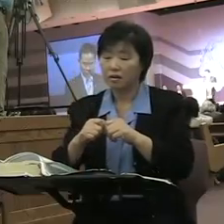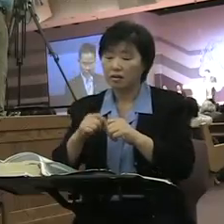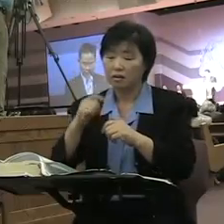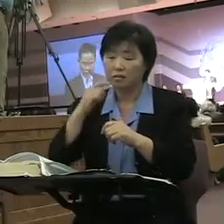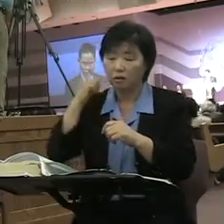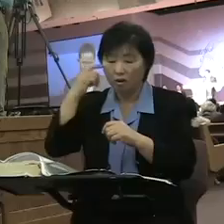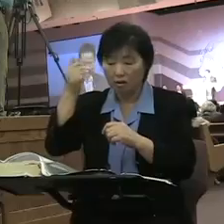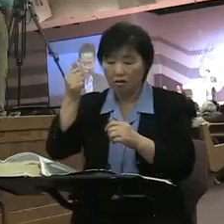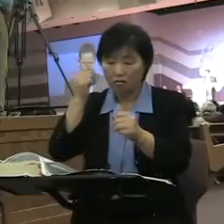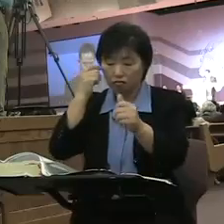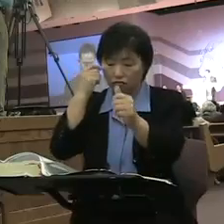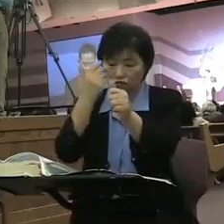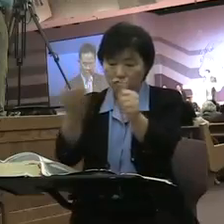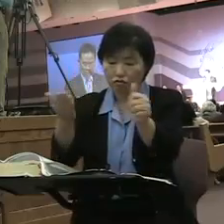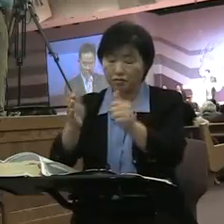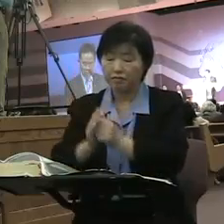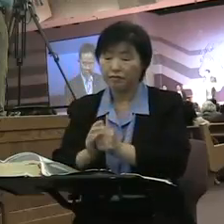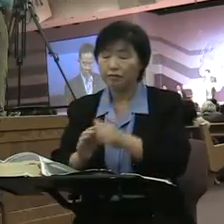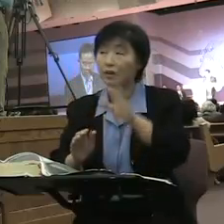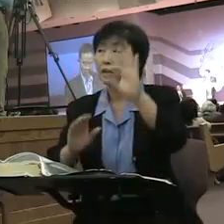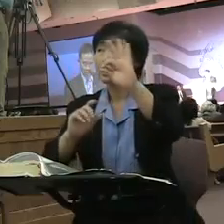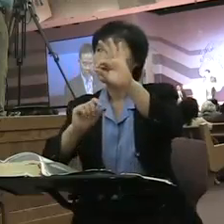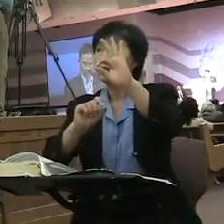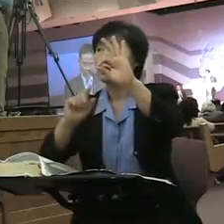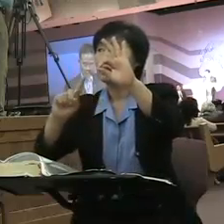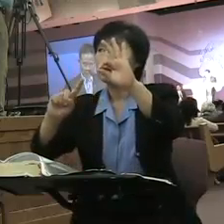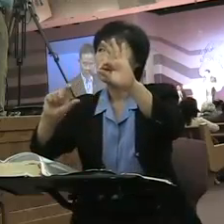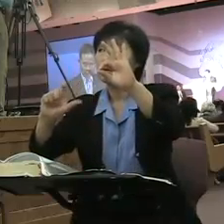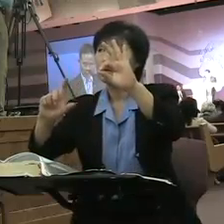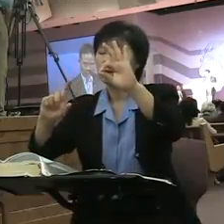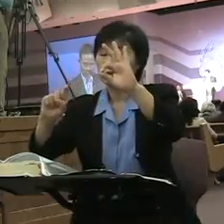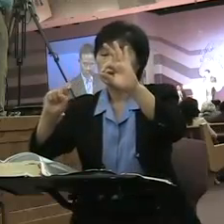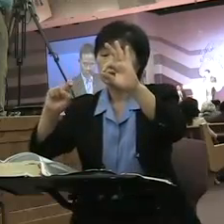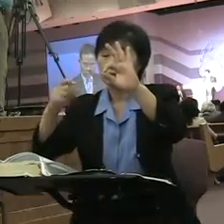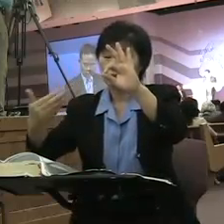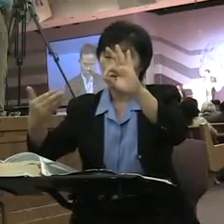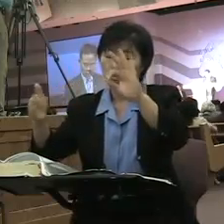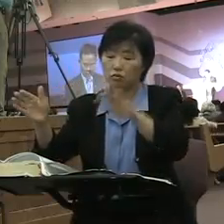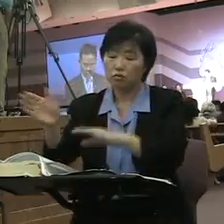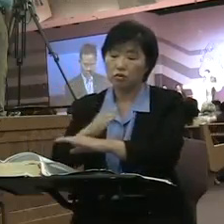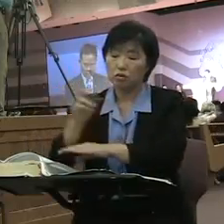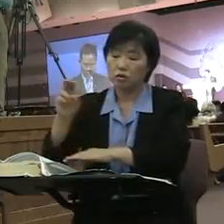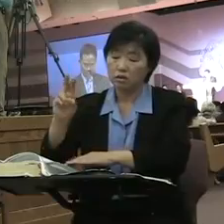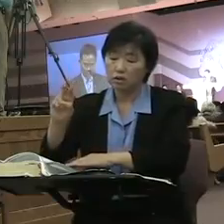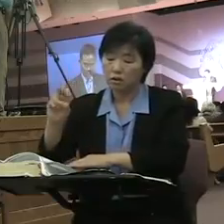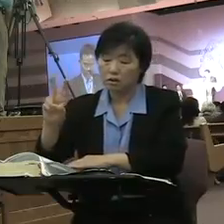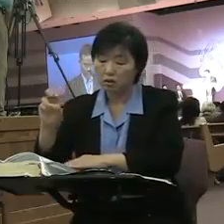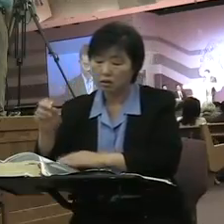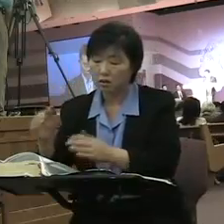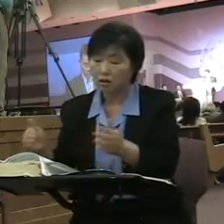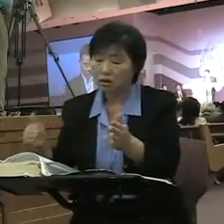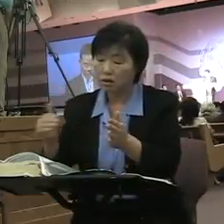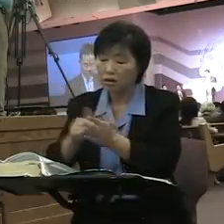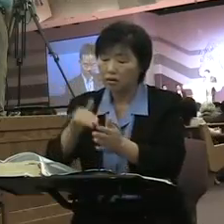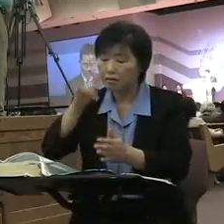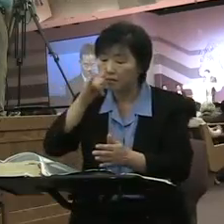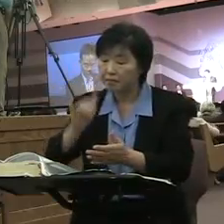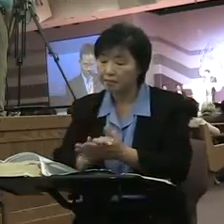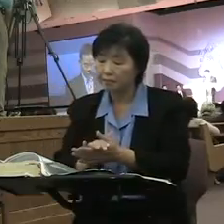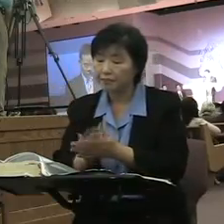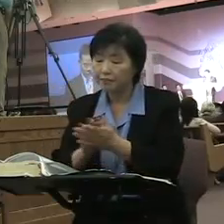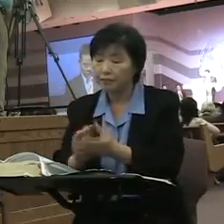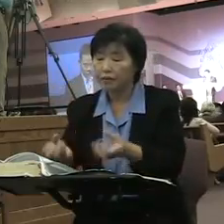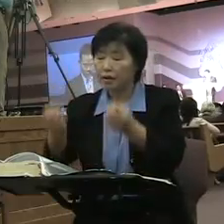해주시면 되겠습니다. 10월 19일부터 22일까지 공연이 있겠습니다. 축하할